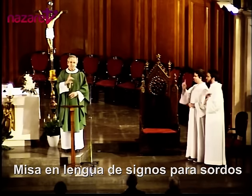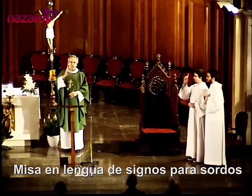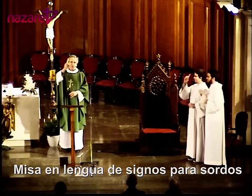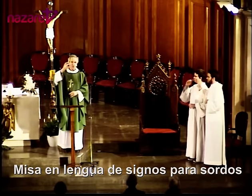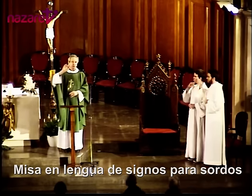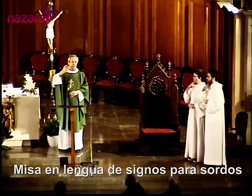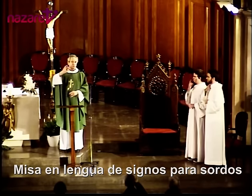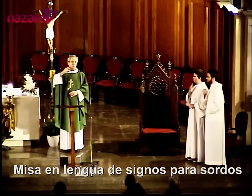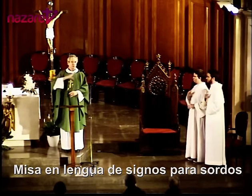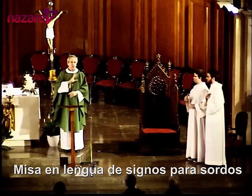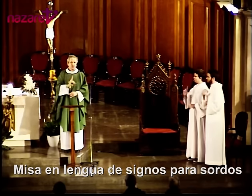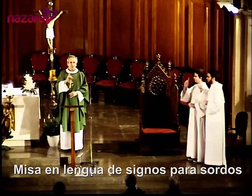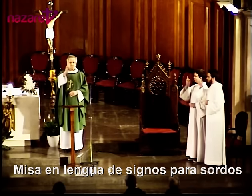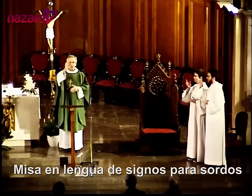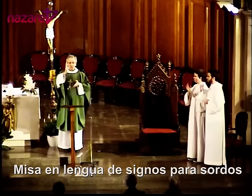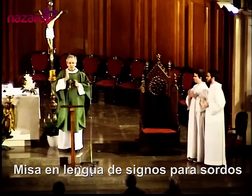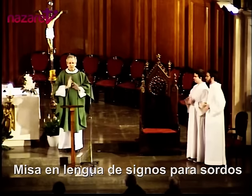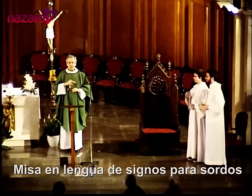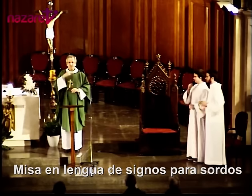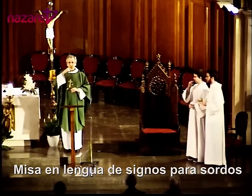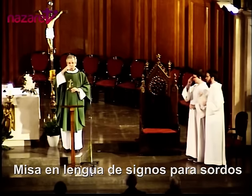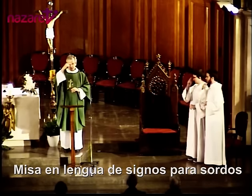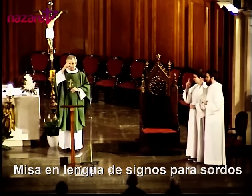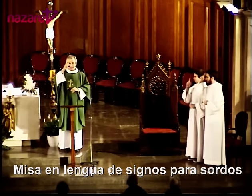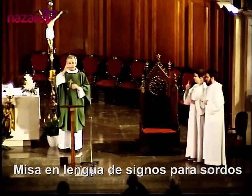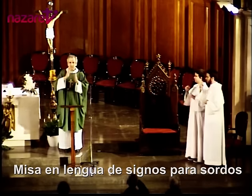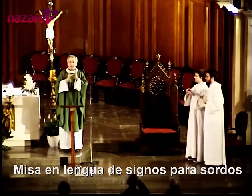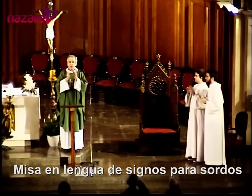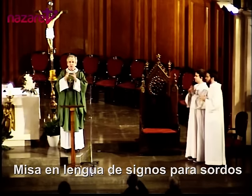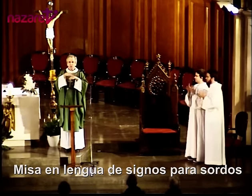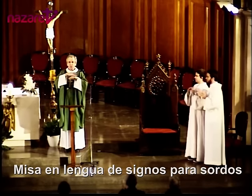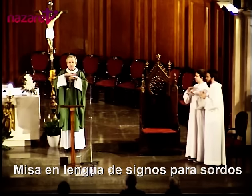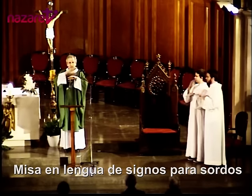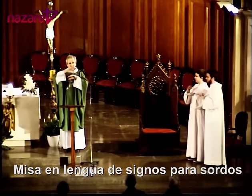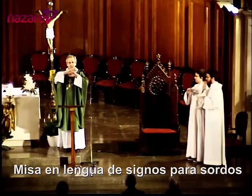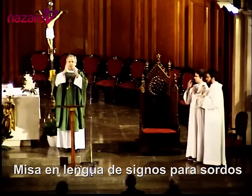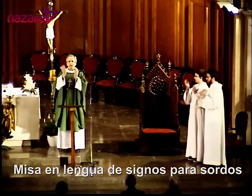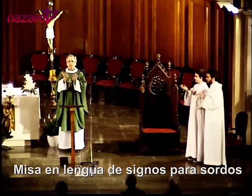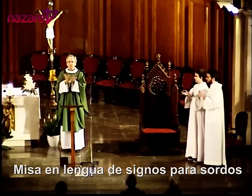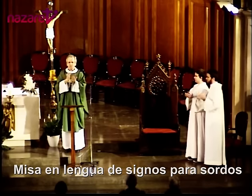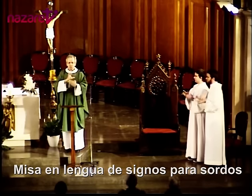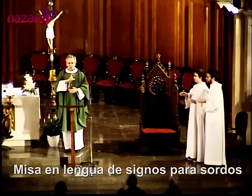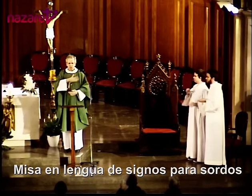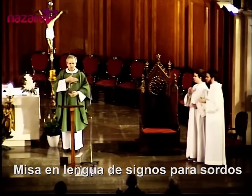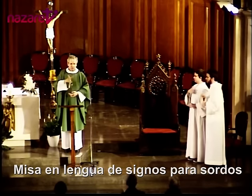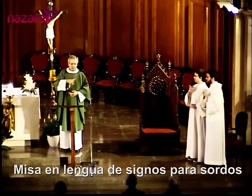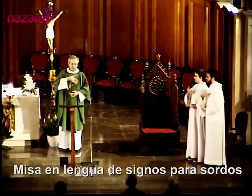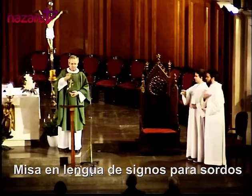Señor Dios, Cordero de Dios, Hijo del Padre, tú que quitas el pecado del mundo, ten